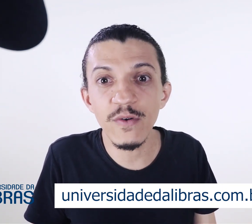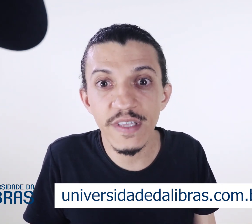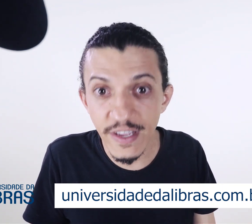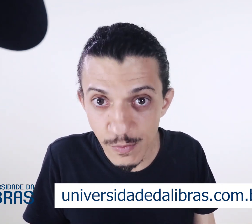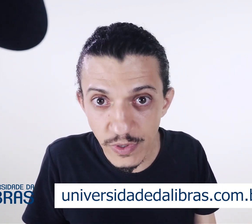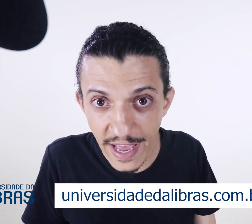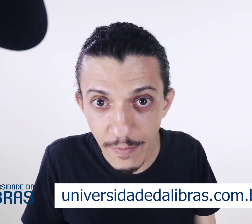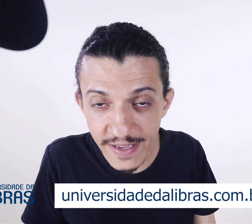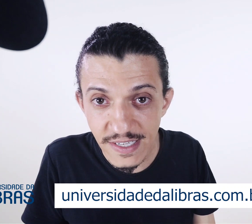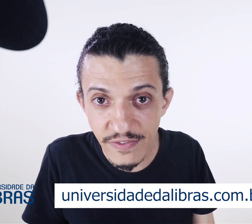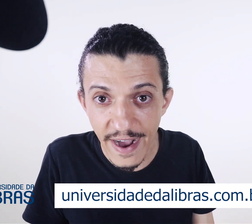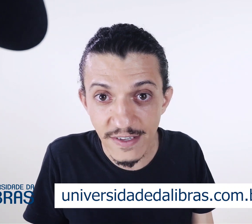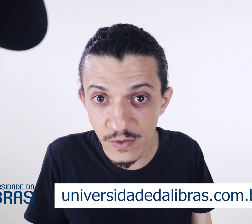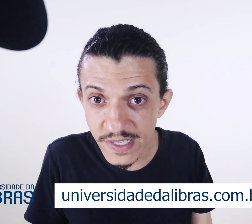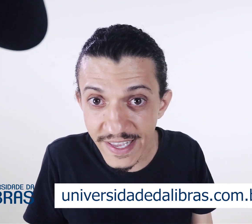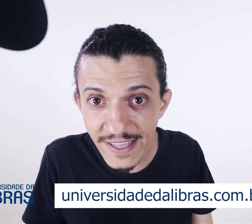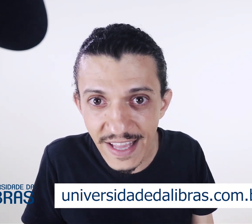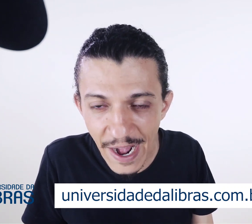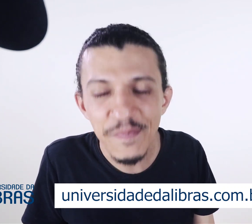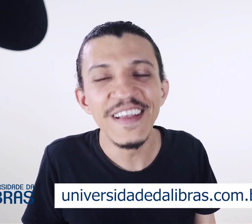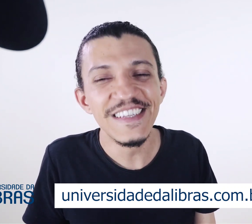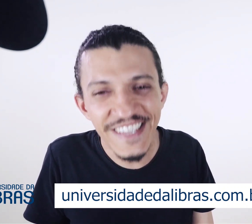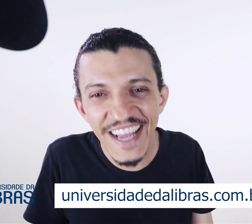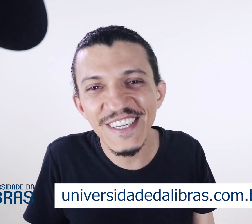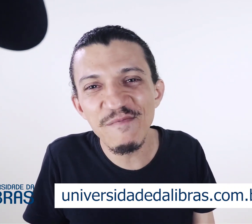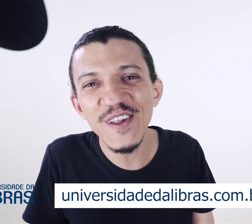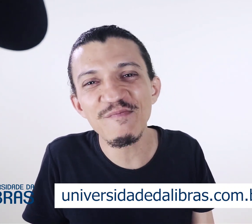conseguir disputar uma dessas vagas, conseguir entrar, seja